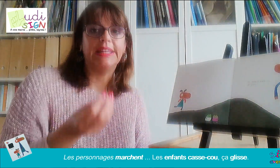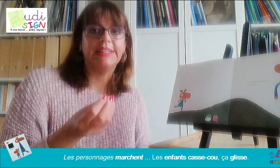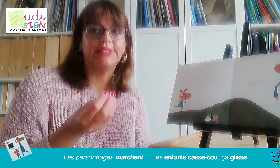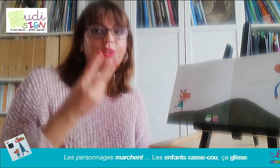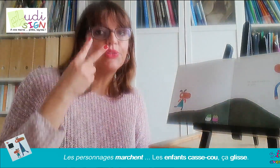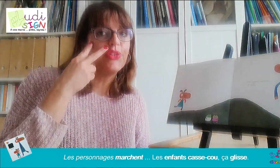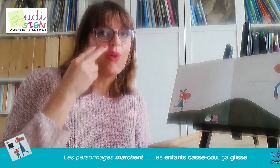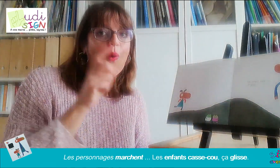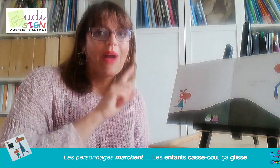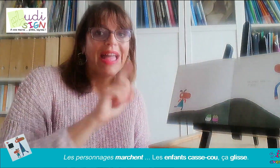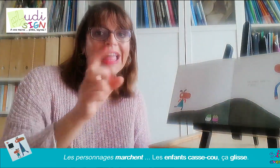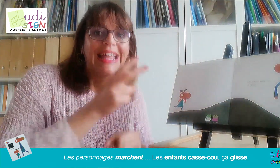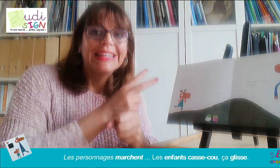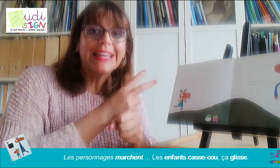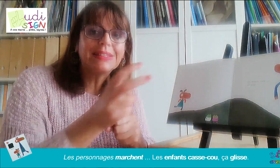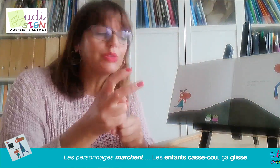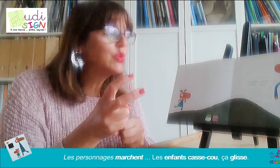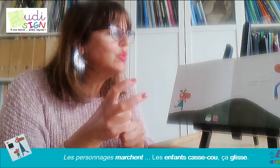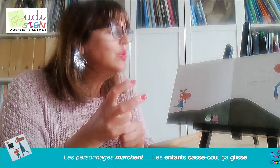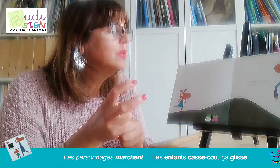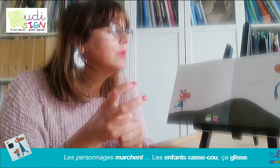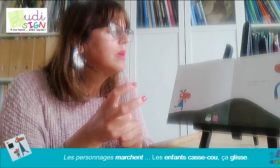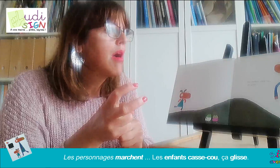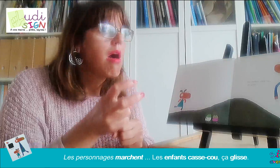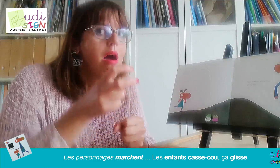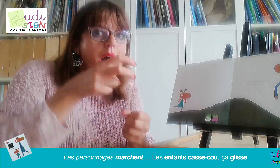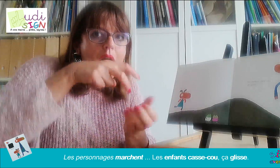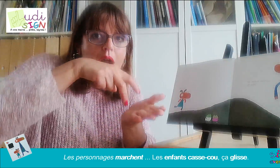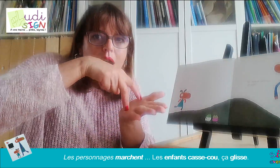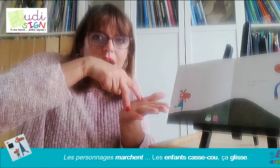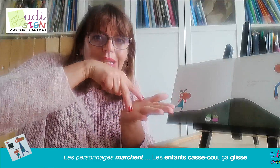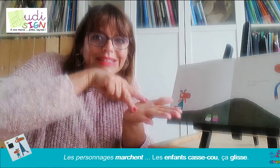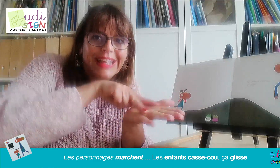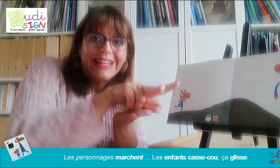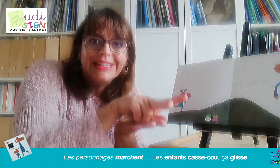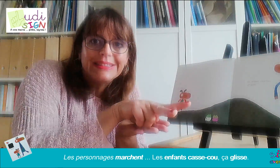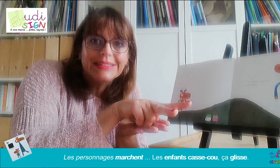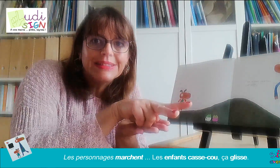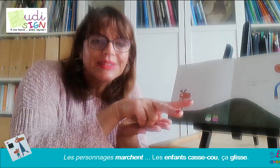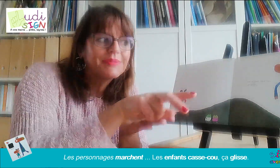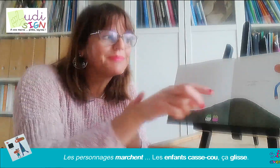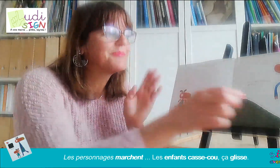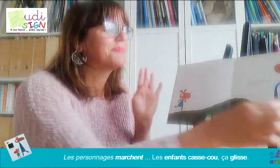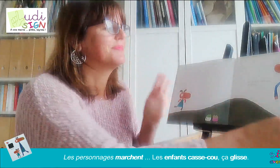Les enfants casse-cou, oh, ça glisse.